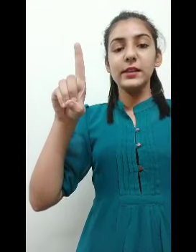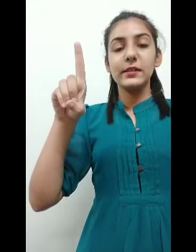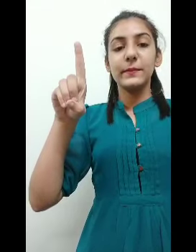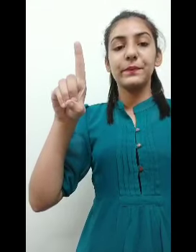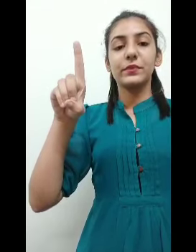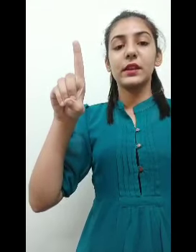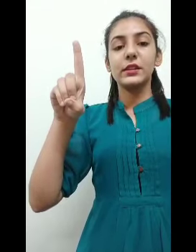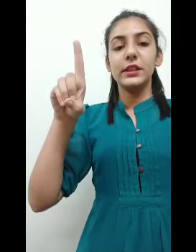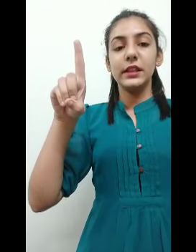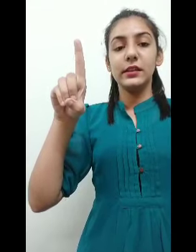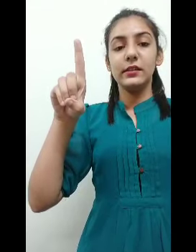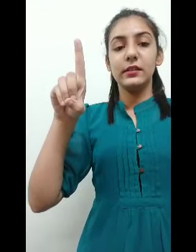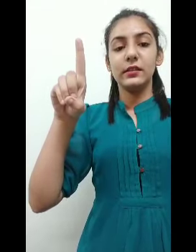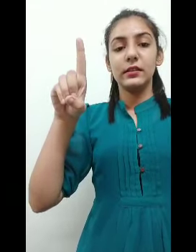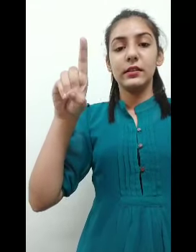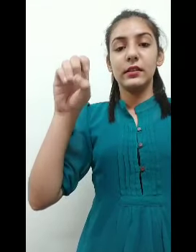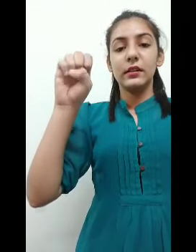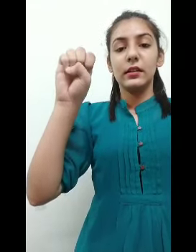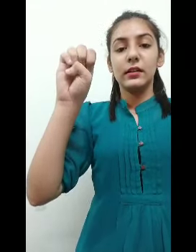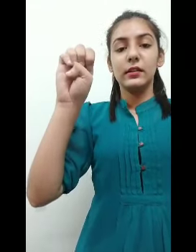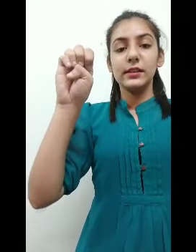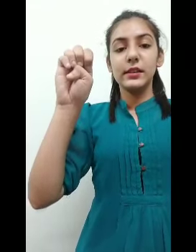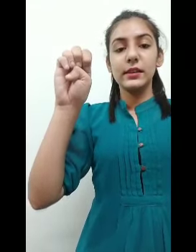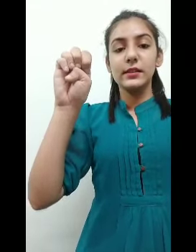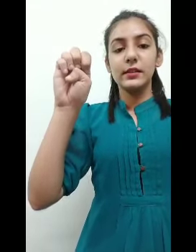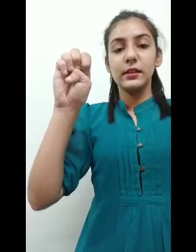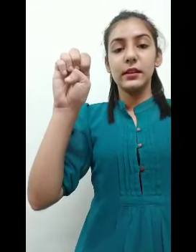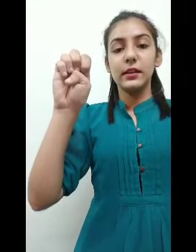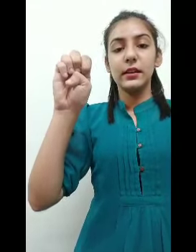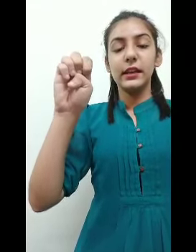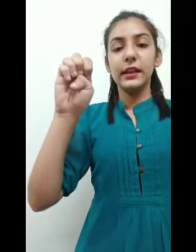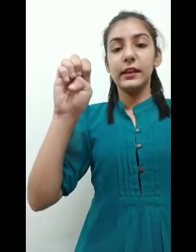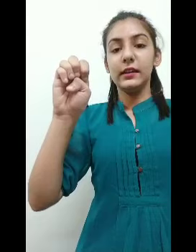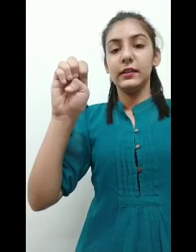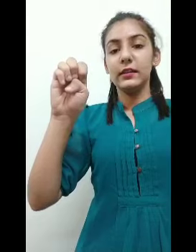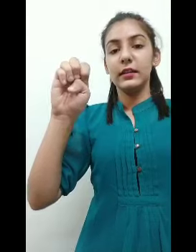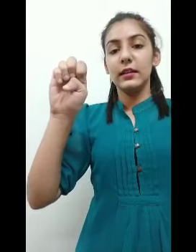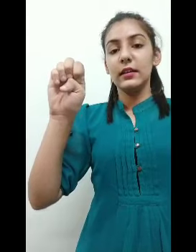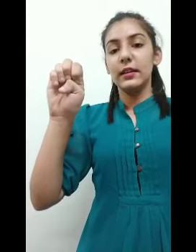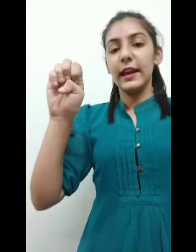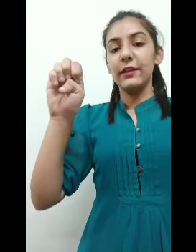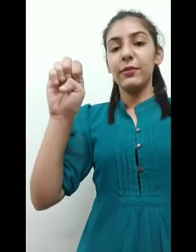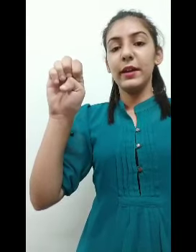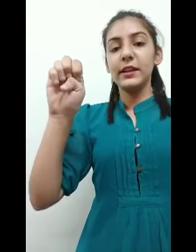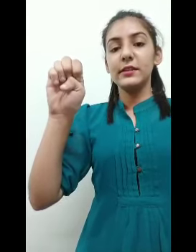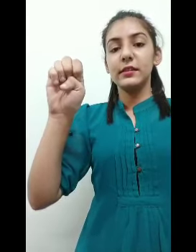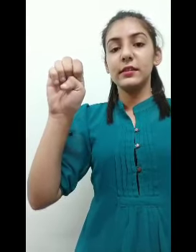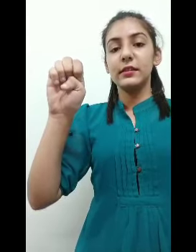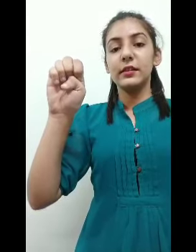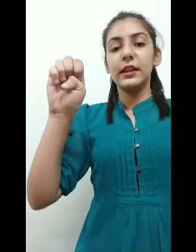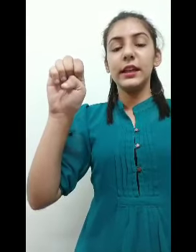अल्फाबेट डी, दिस इज ई, अल्फाबेट